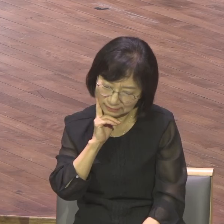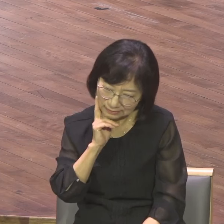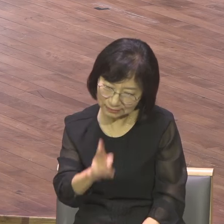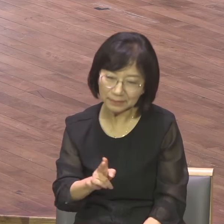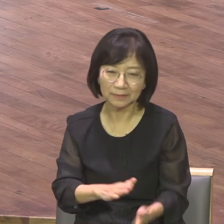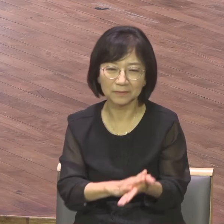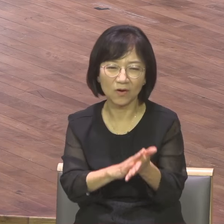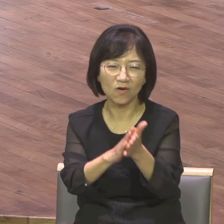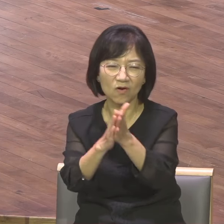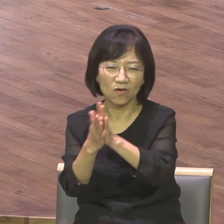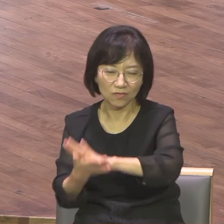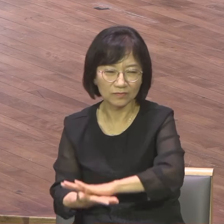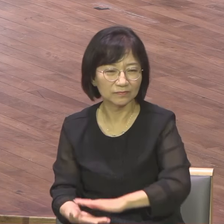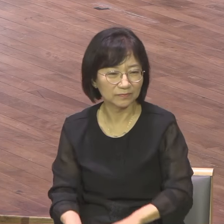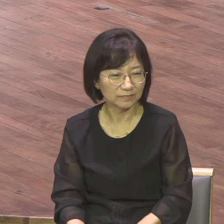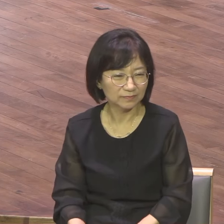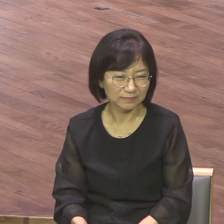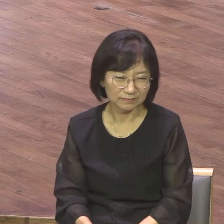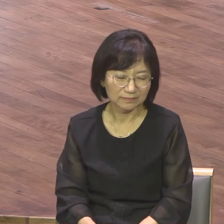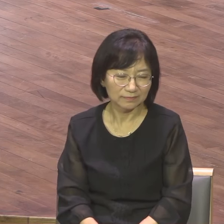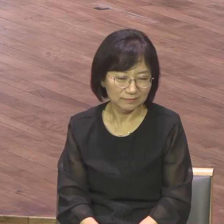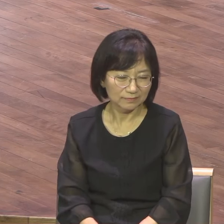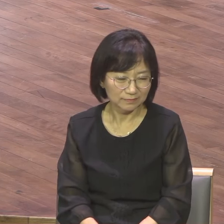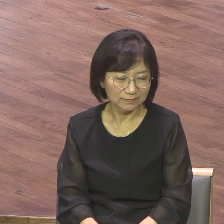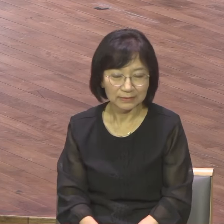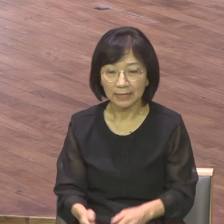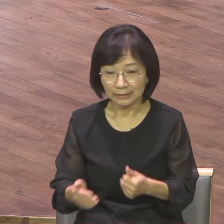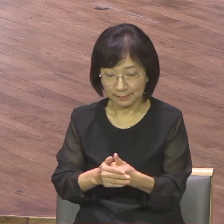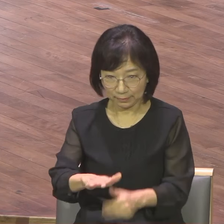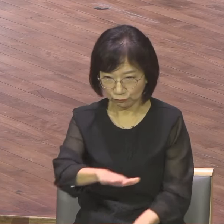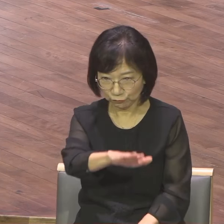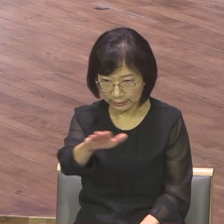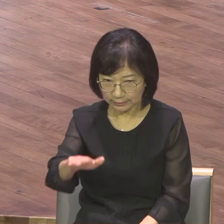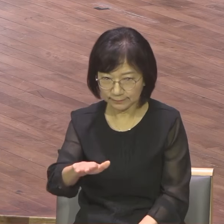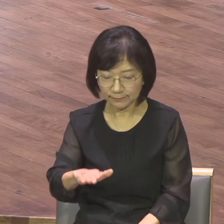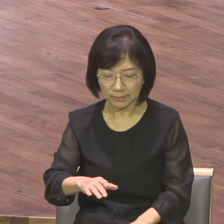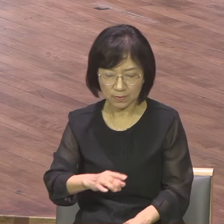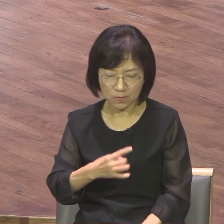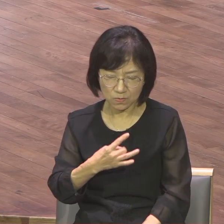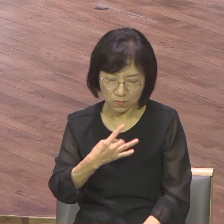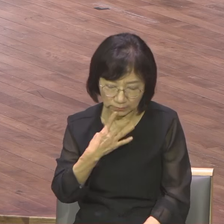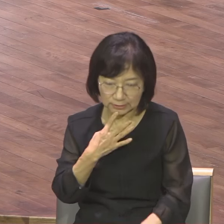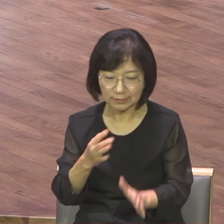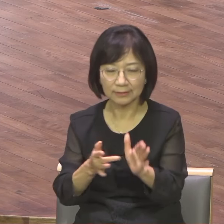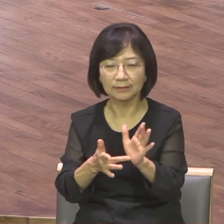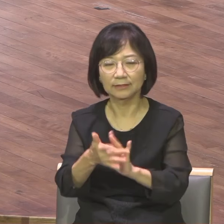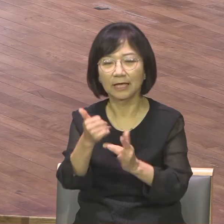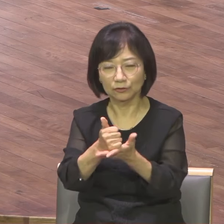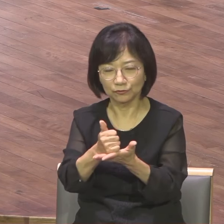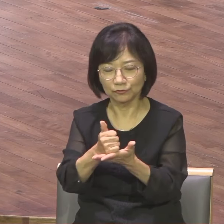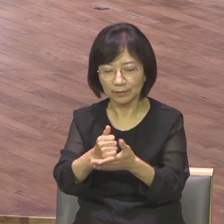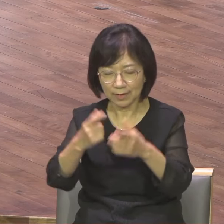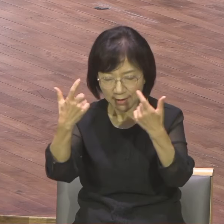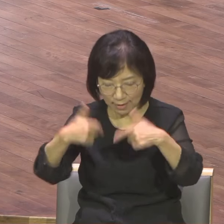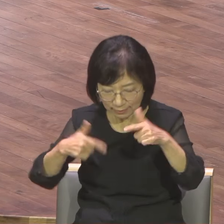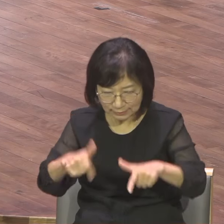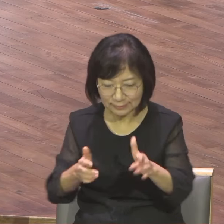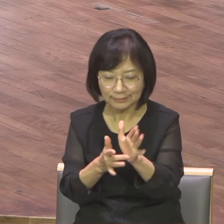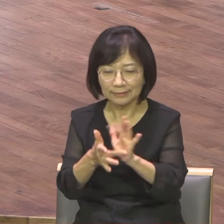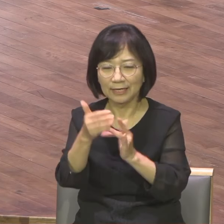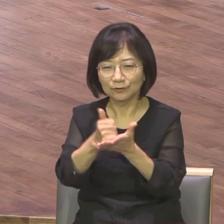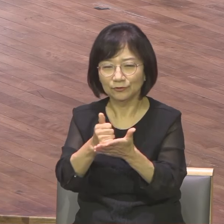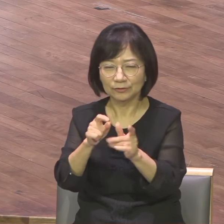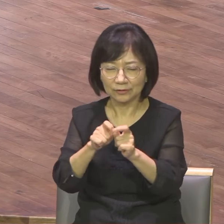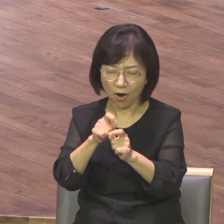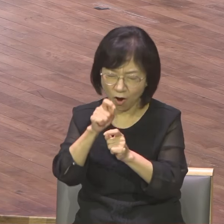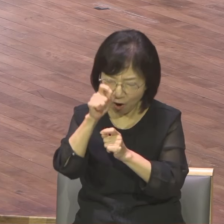지금 우리가 이렇게 전 세계에 오직 예수, 항상 예수, 완전한 예수, 영원한 예수,